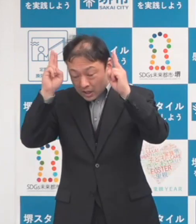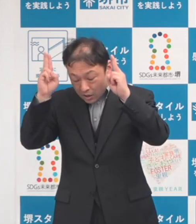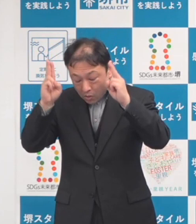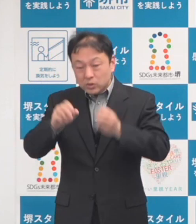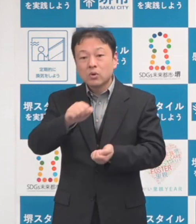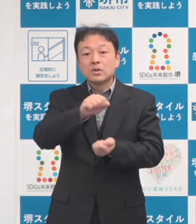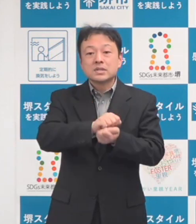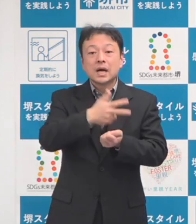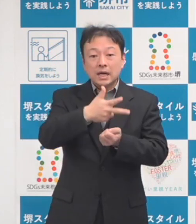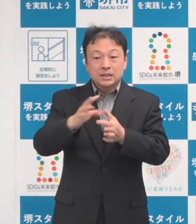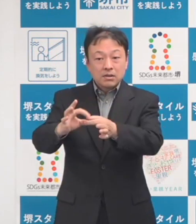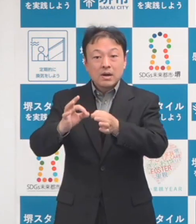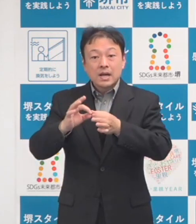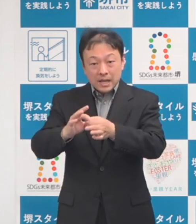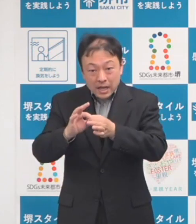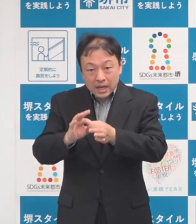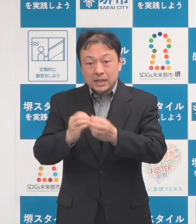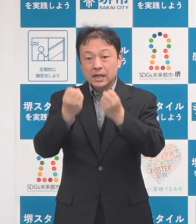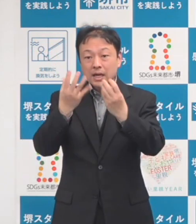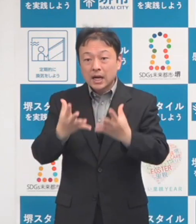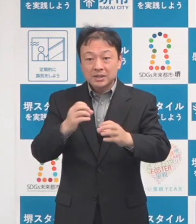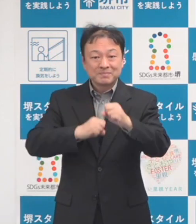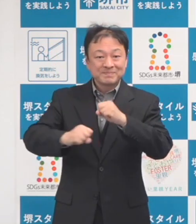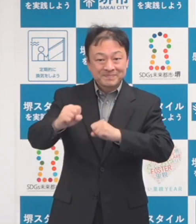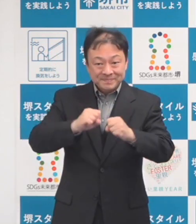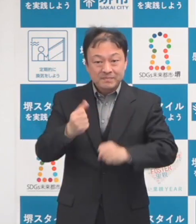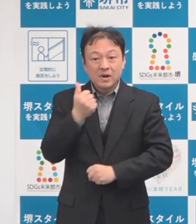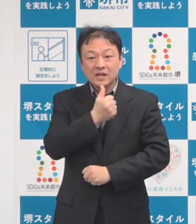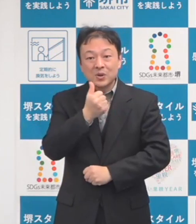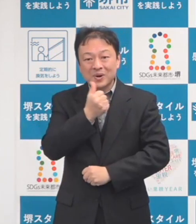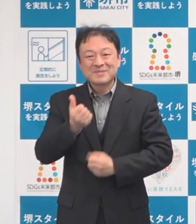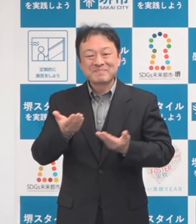市が連携した新たな取り組みをご紹介させていただきたいと思います。